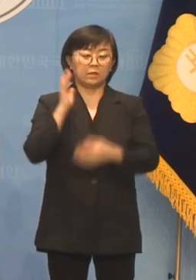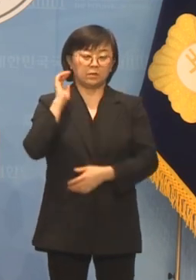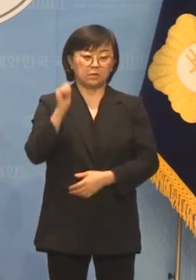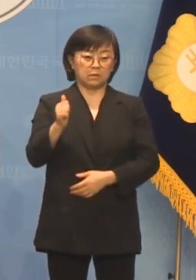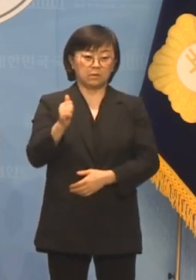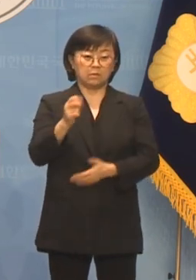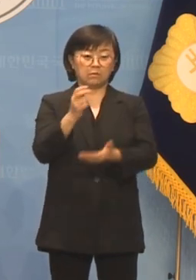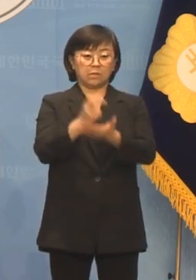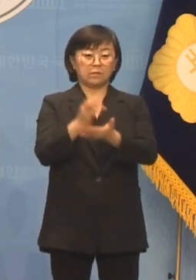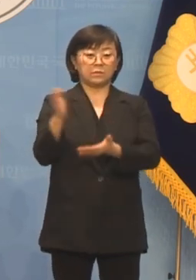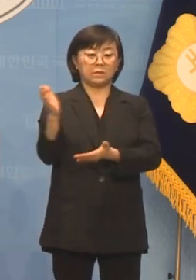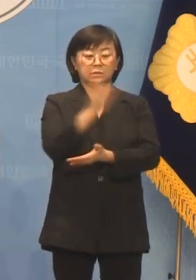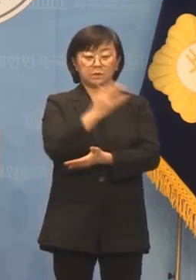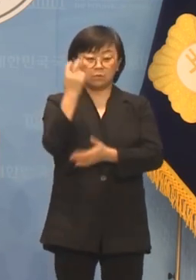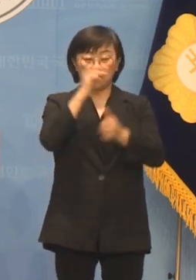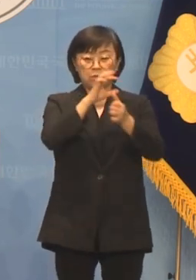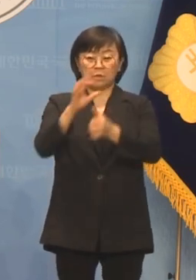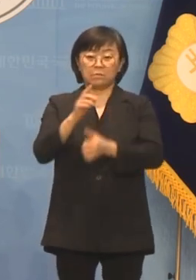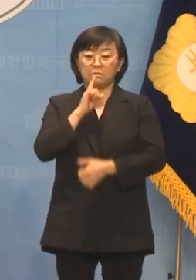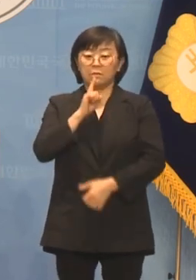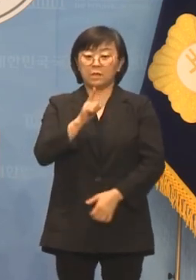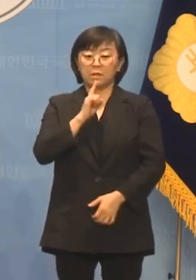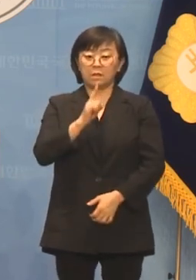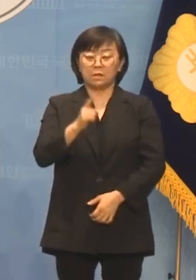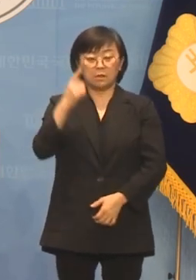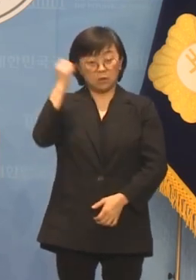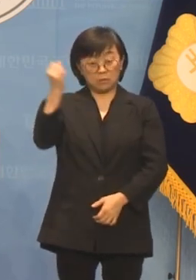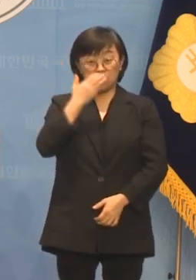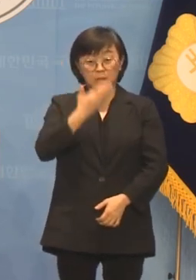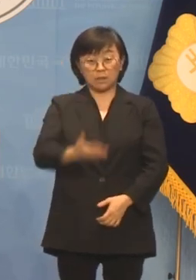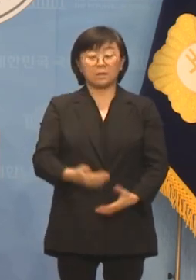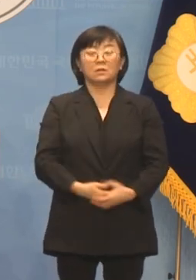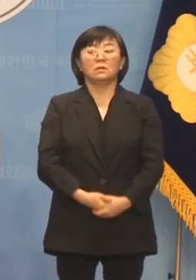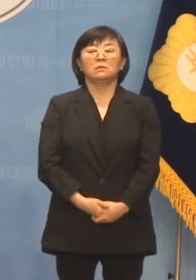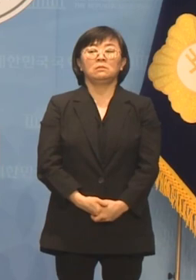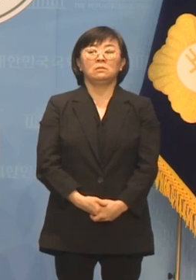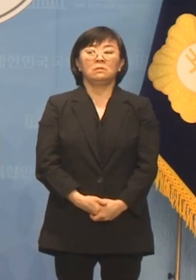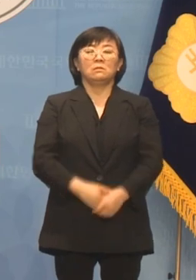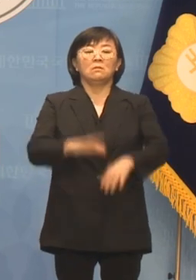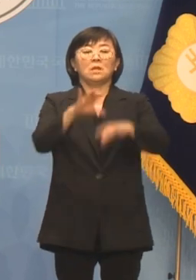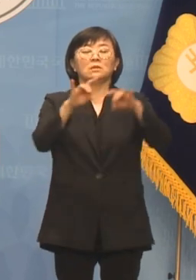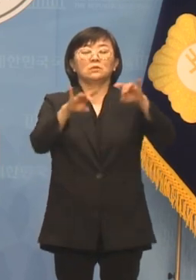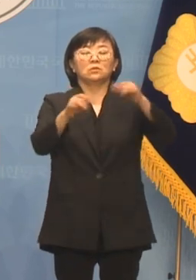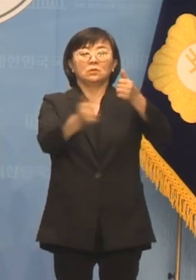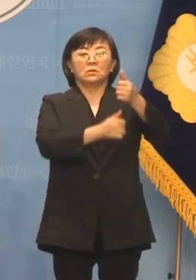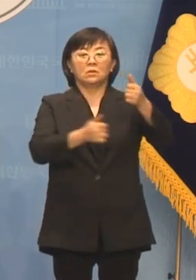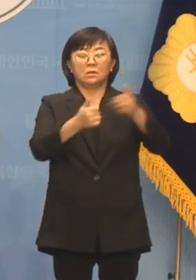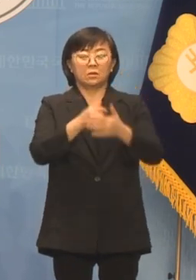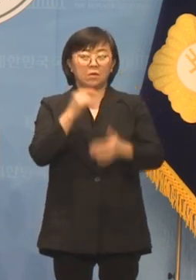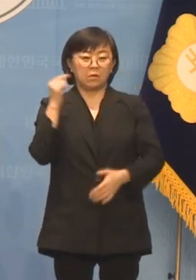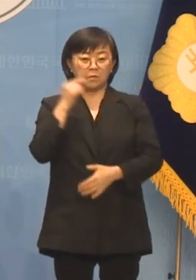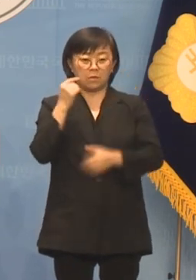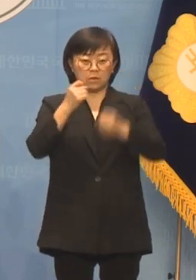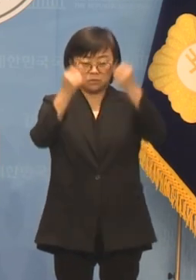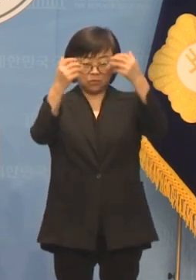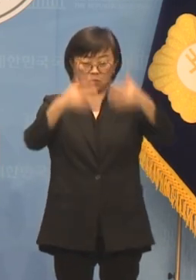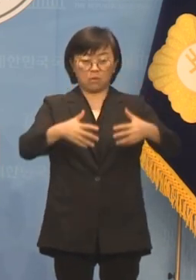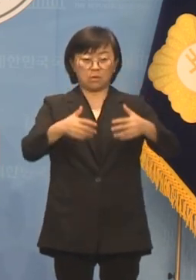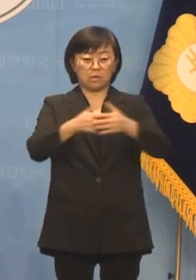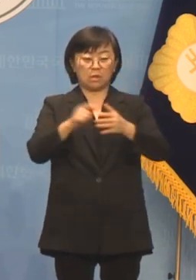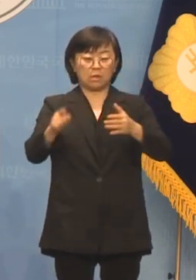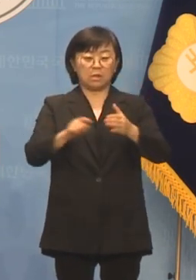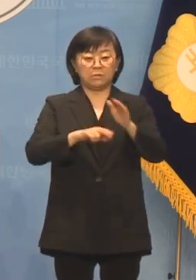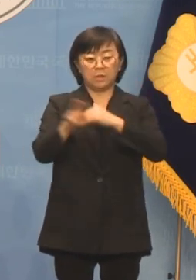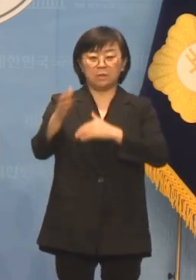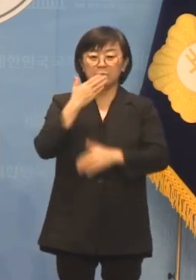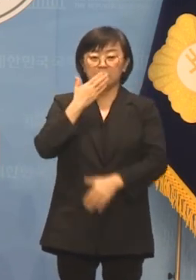대통령이 법으로부터 지켜줄 것이라고 여깁니까? 방통위는 엄격한 조건을 붙여